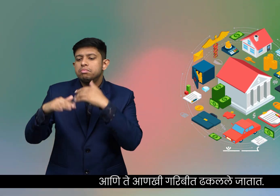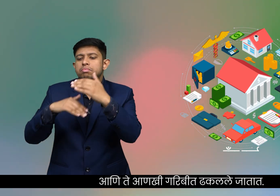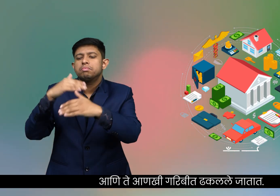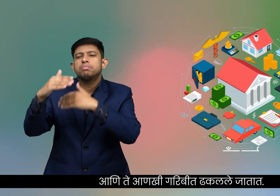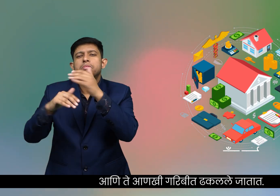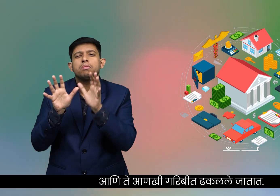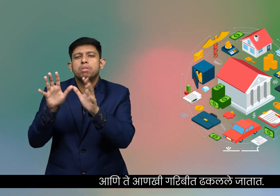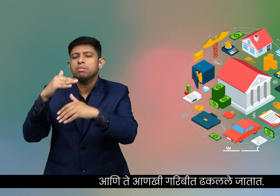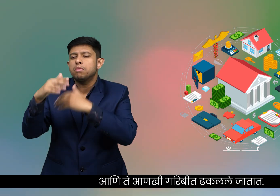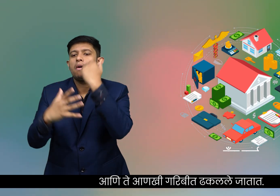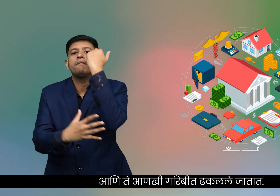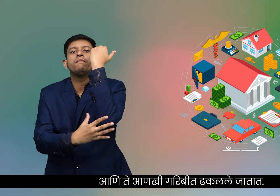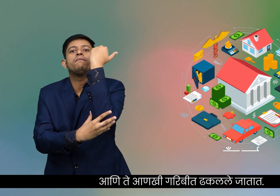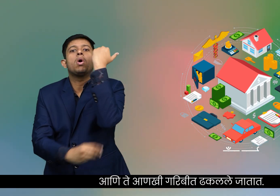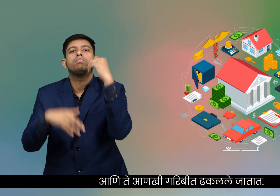जातात.